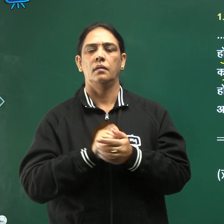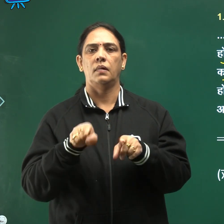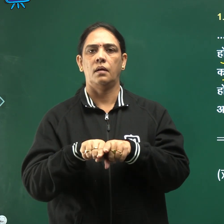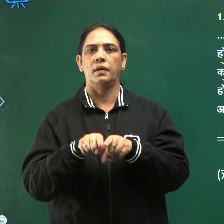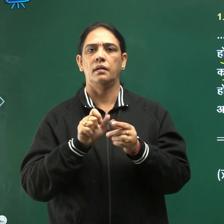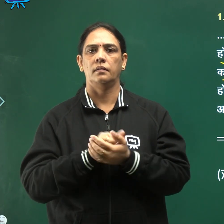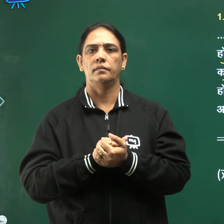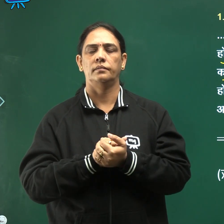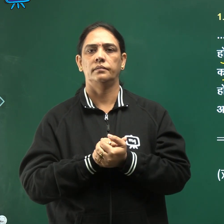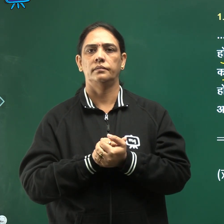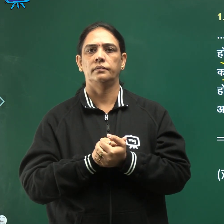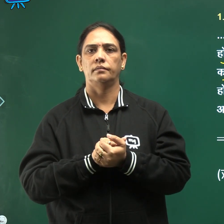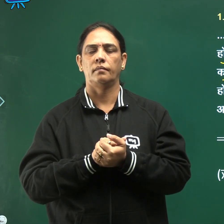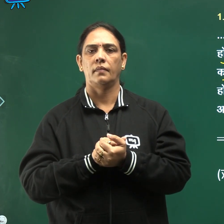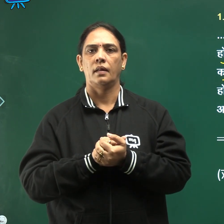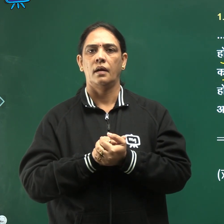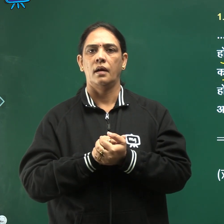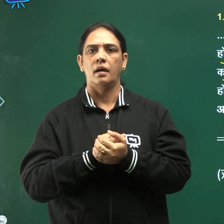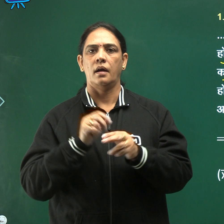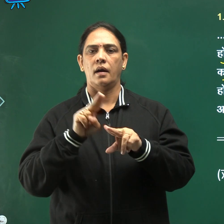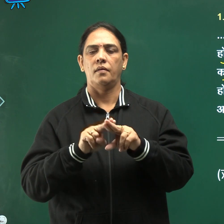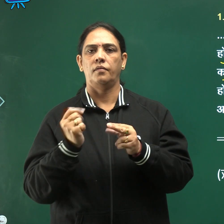बराबर f1